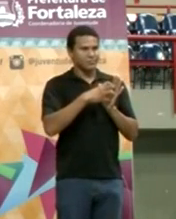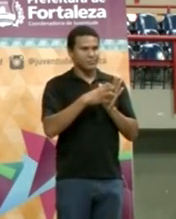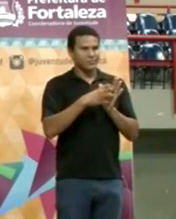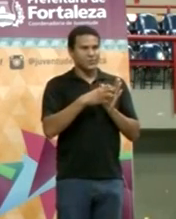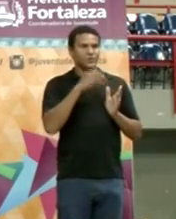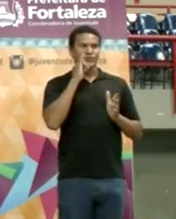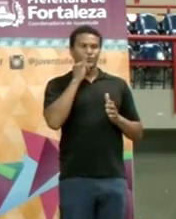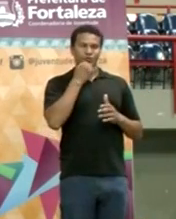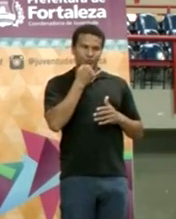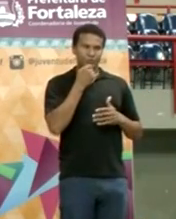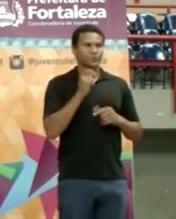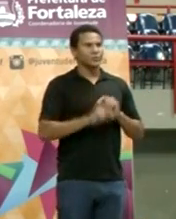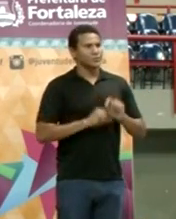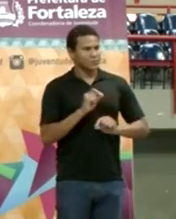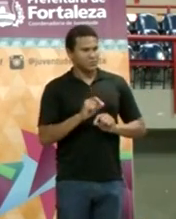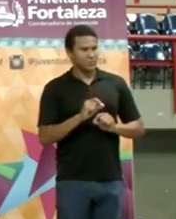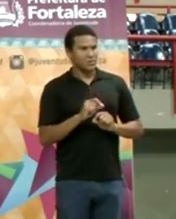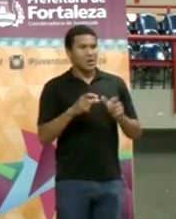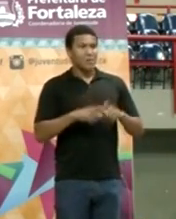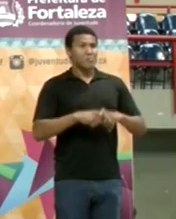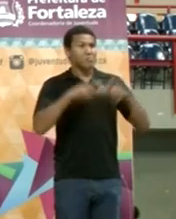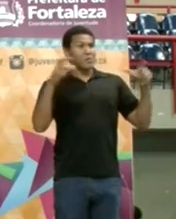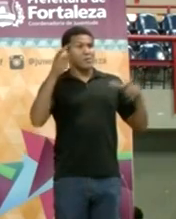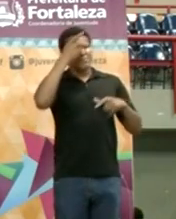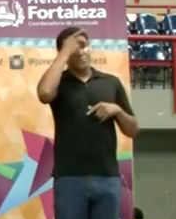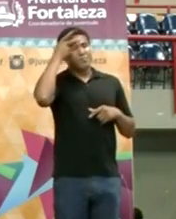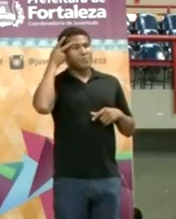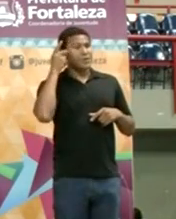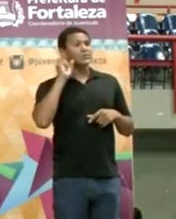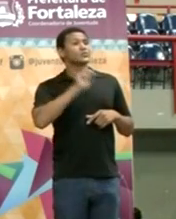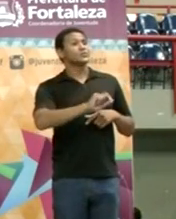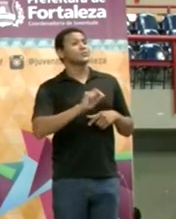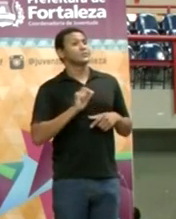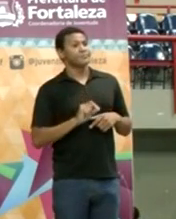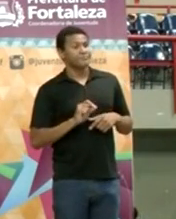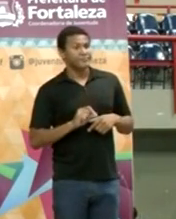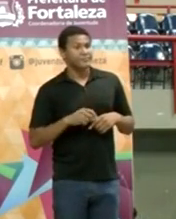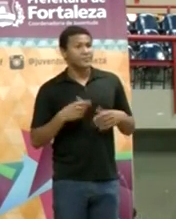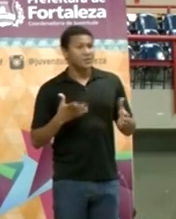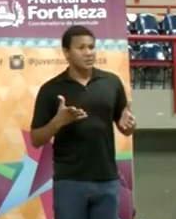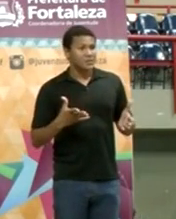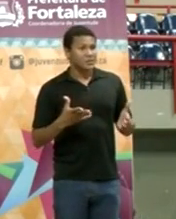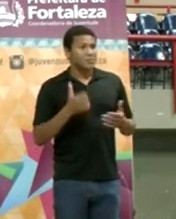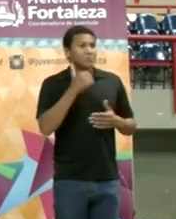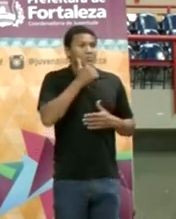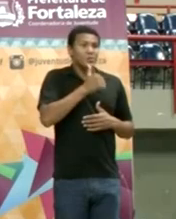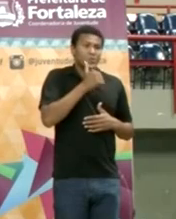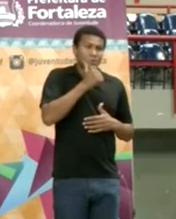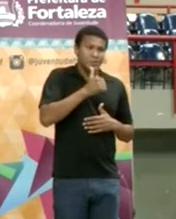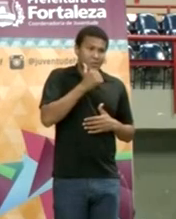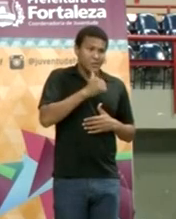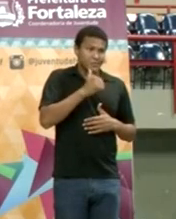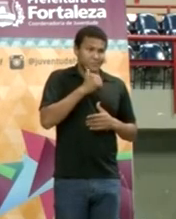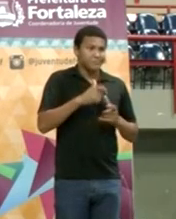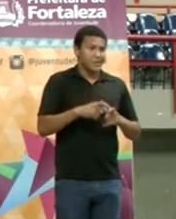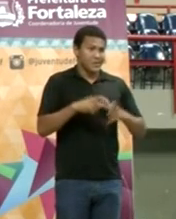aumento, o maior número de pessoas infectadas com HIV hoje no Brasil são mulheres.